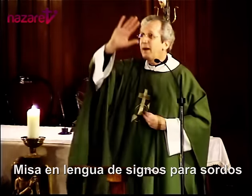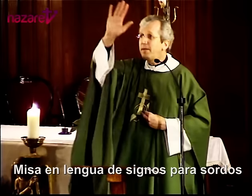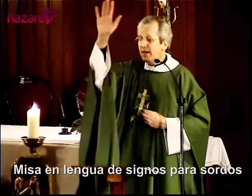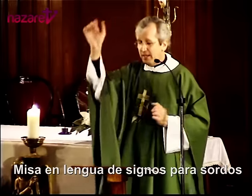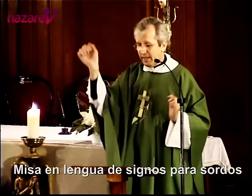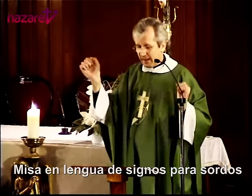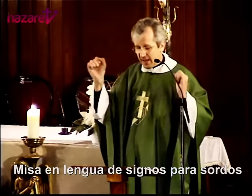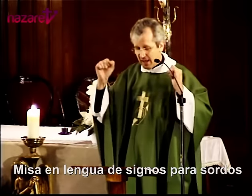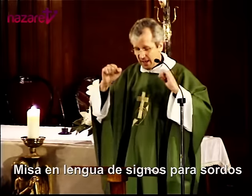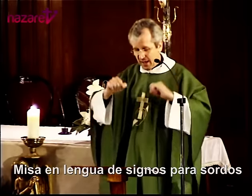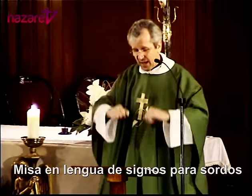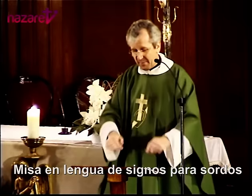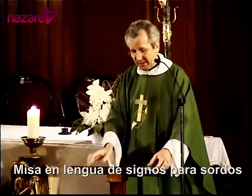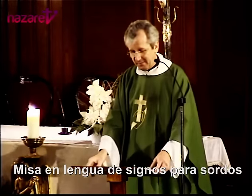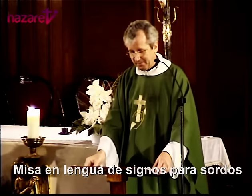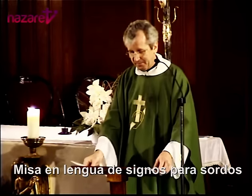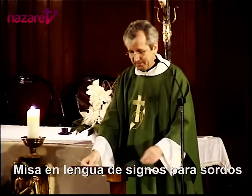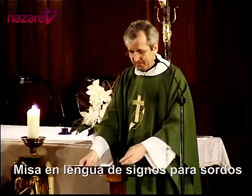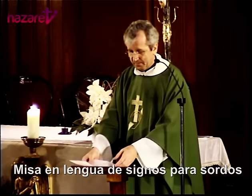vida eterna. Amén.